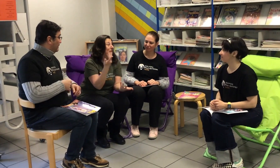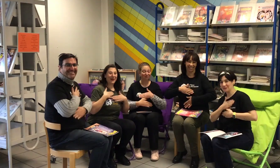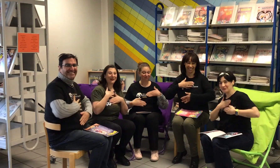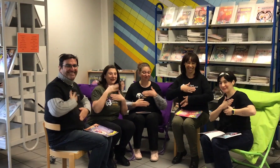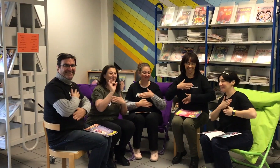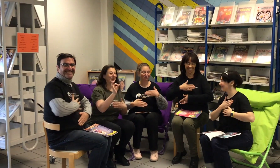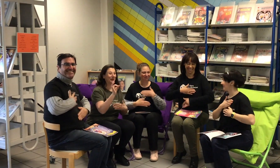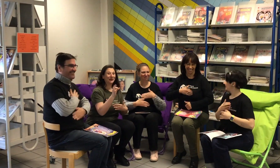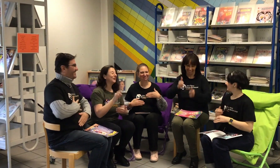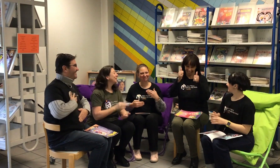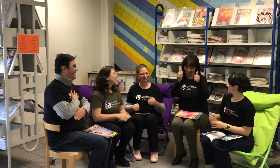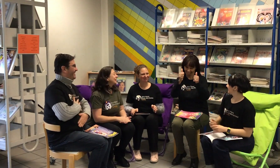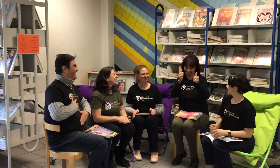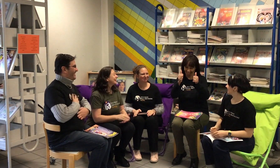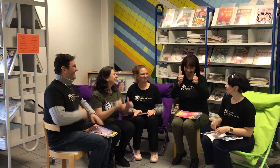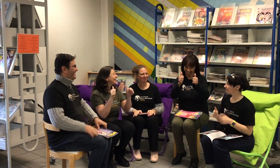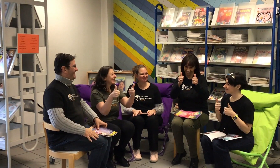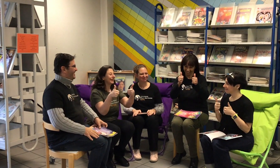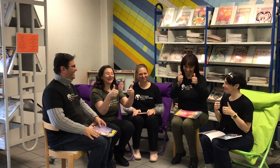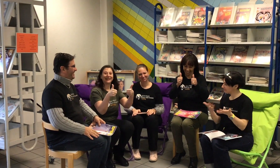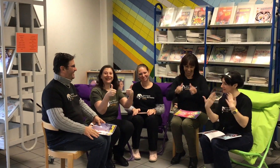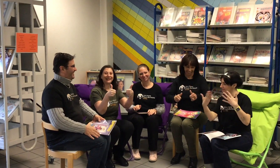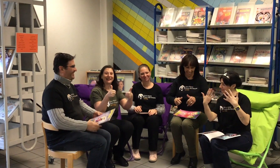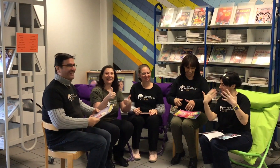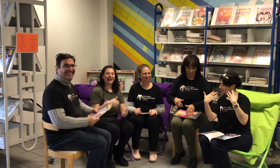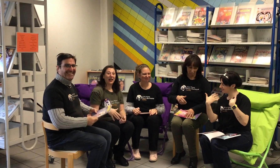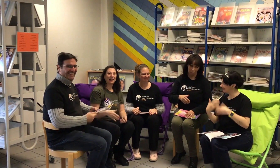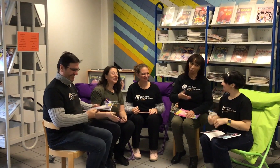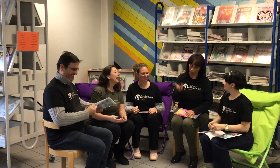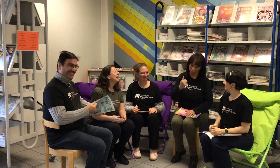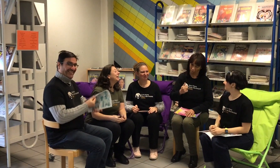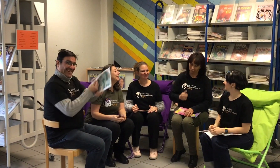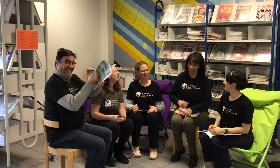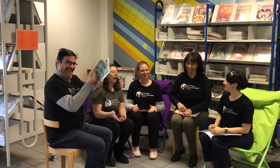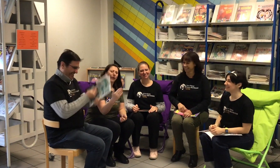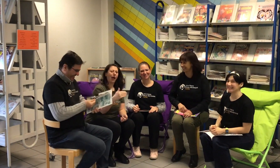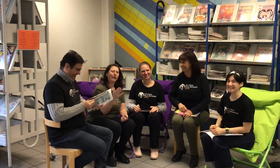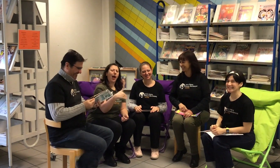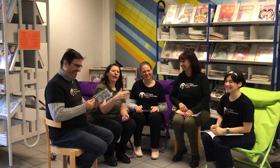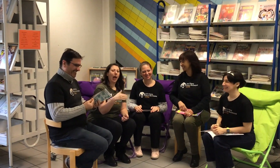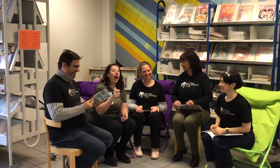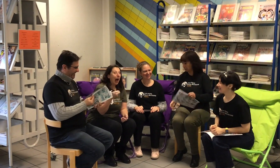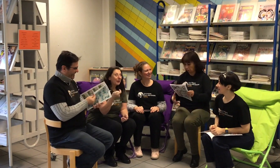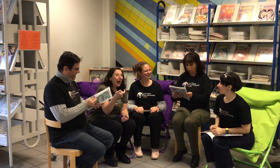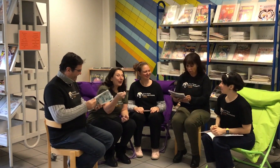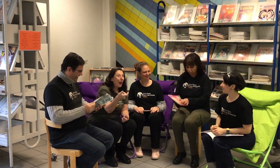du monde. En tout cas, nous sommes très très contents, c'est super. Venez, venez, venez. À bientôt.